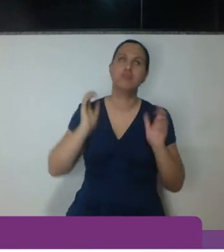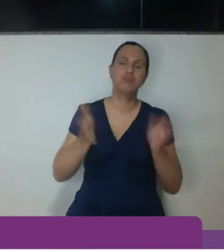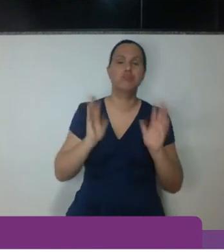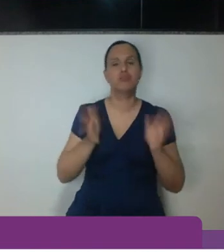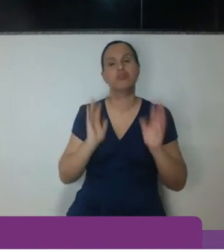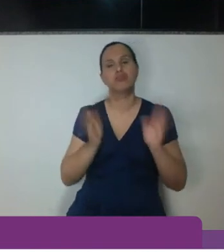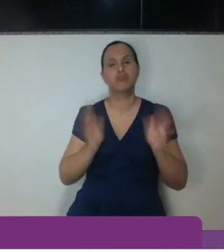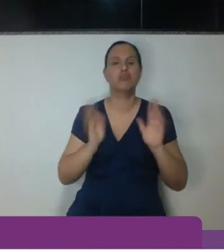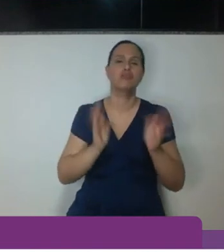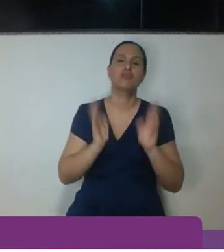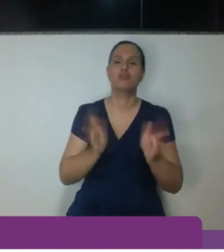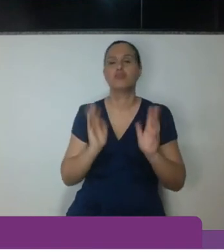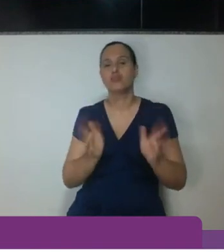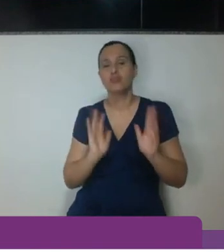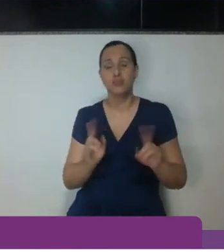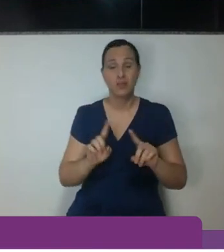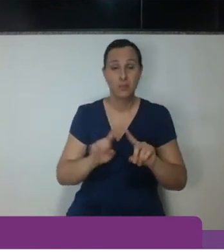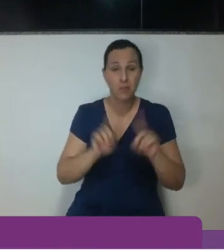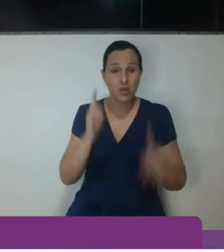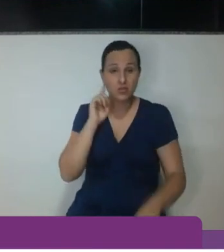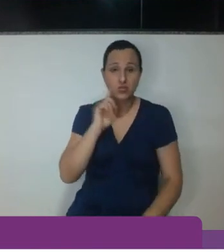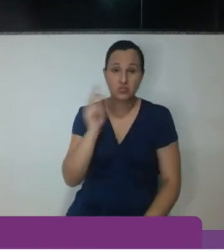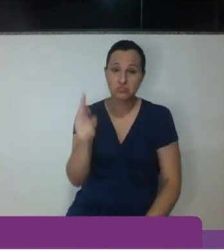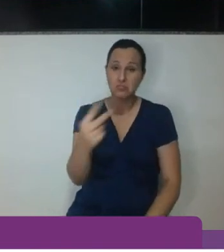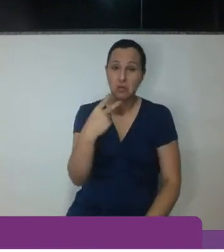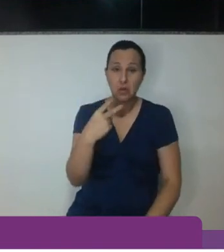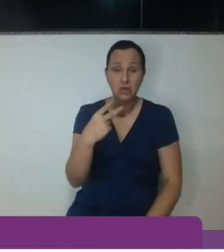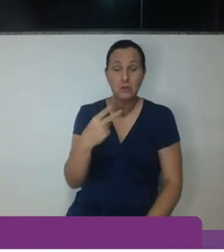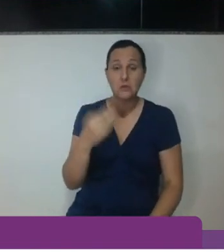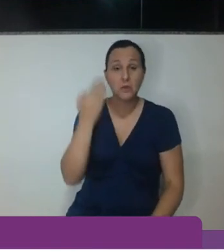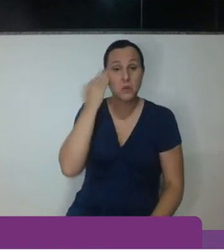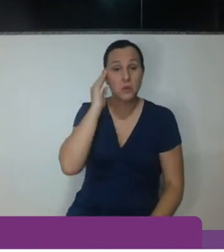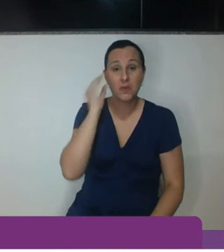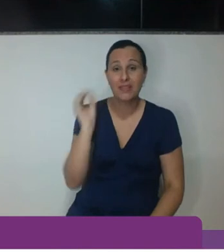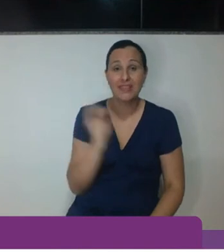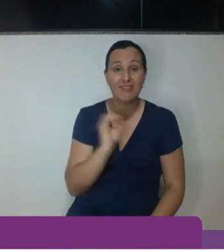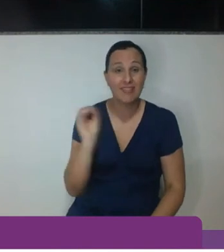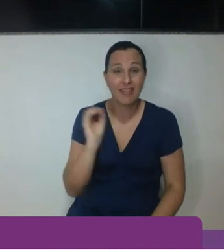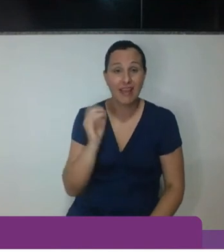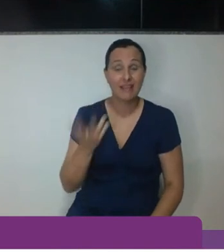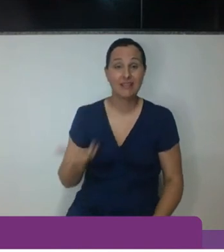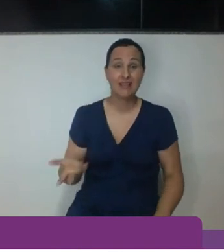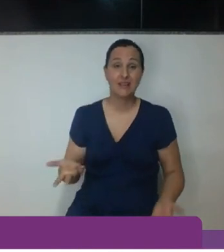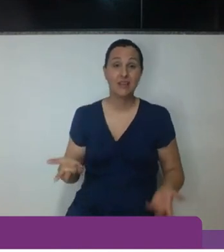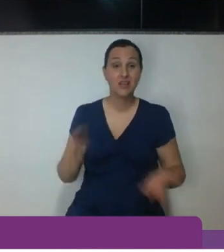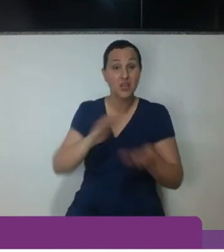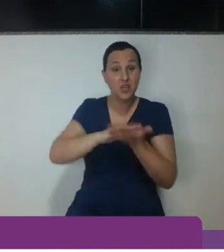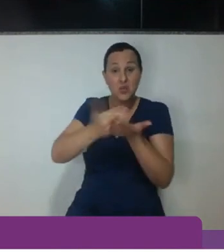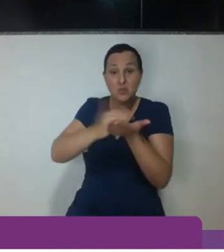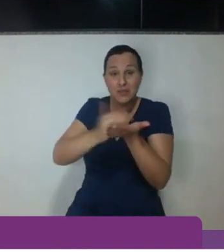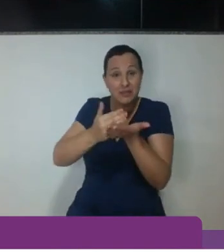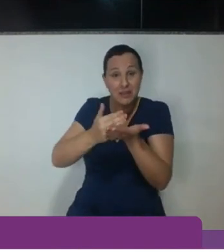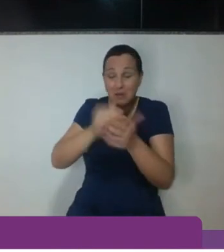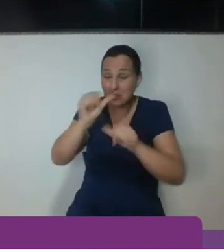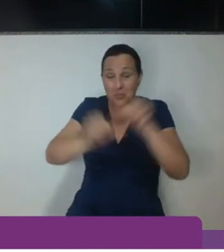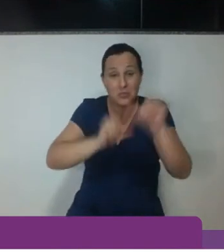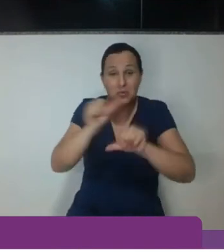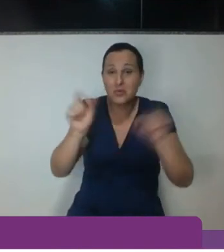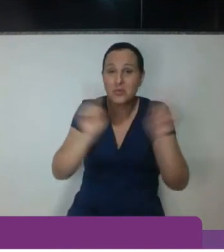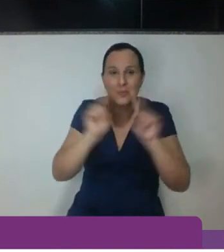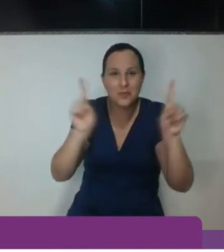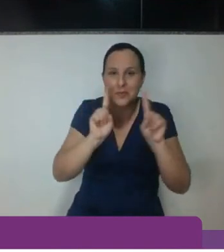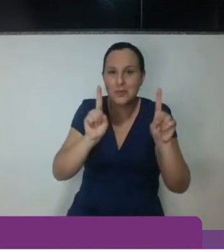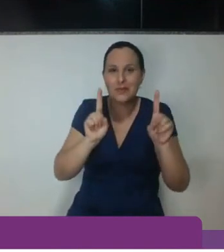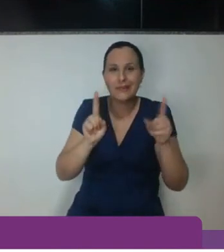Não está entendendo nada. E o intérprete não troca as suas escolhas tradutórias. Então, é isso que a gente